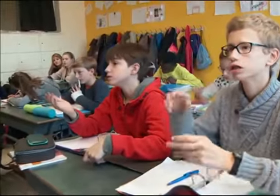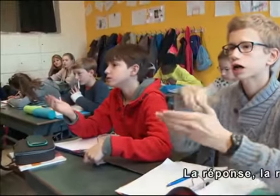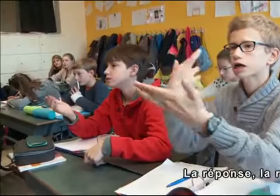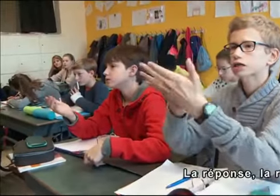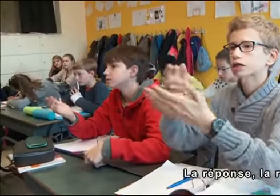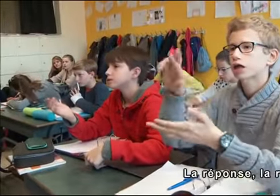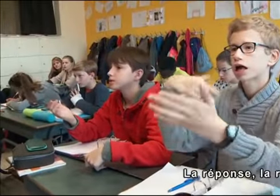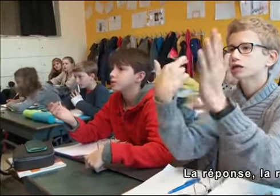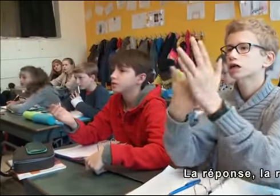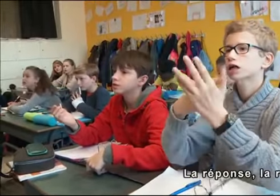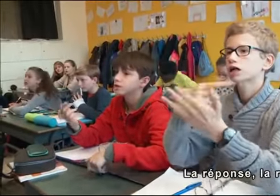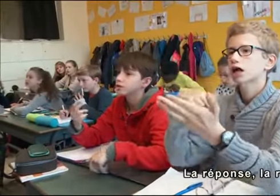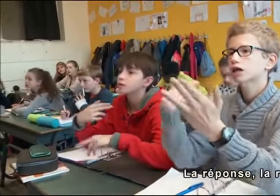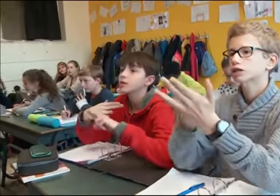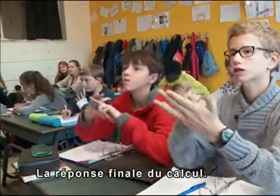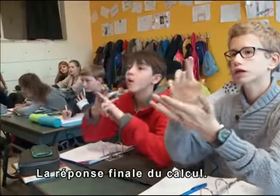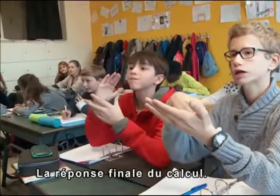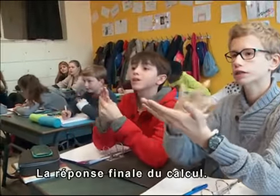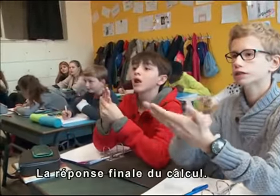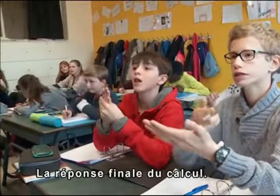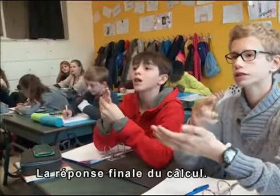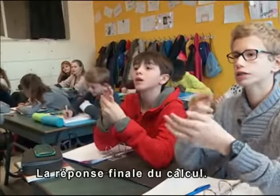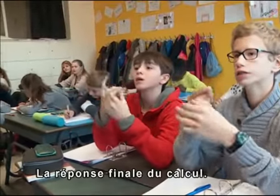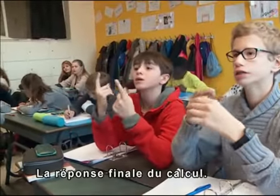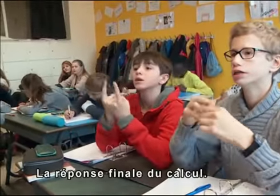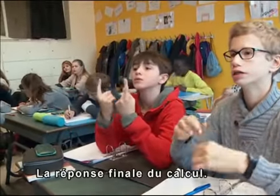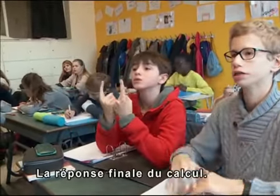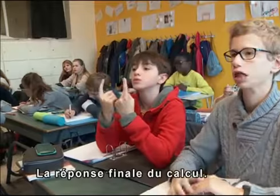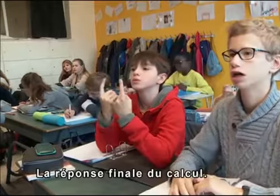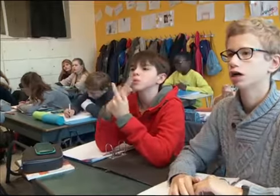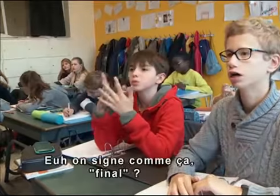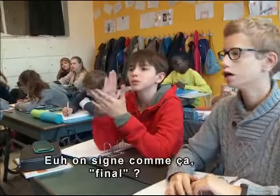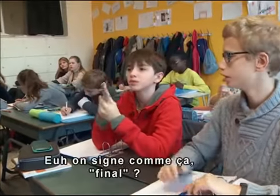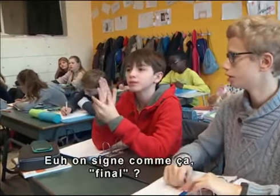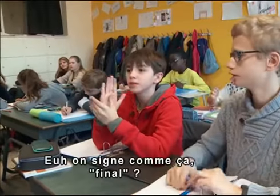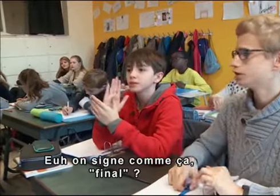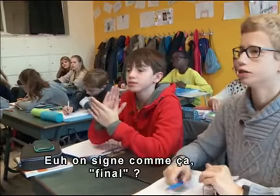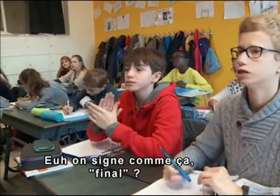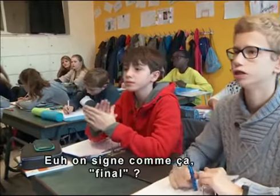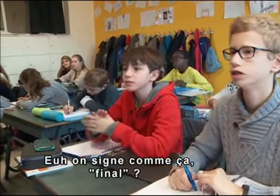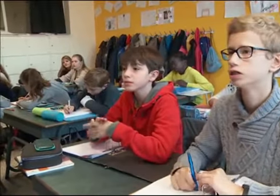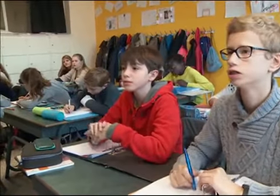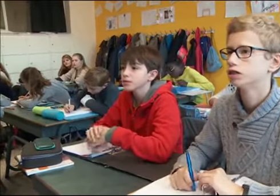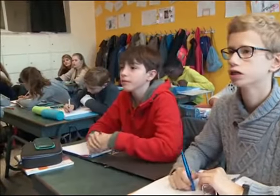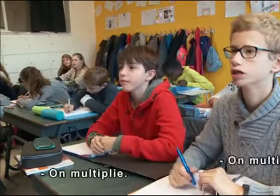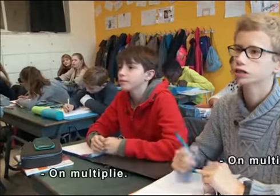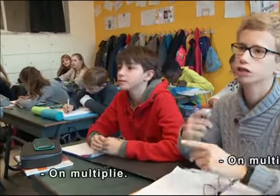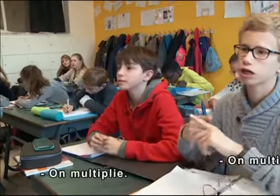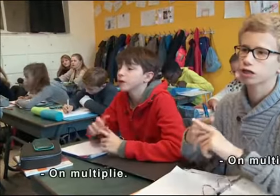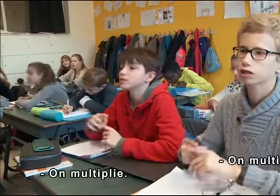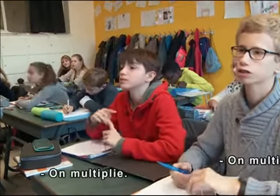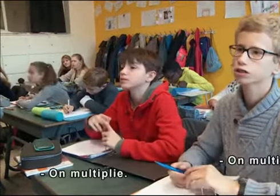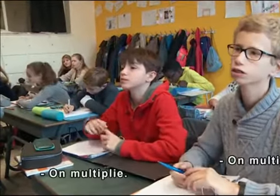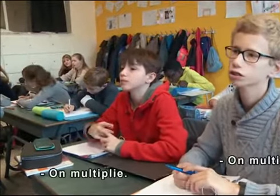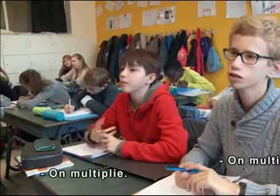la réponse finale du calcul, l'addition, si c'est une addition. La multiplication, si c'est une